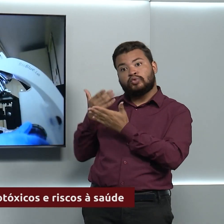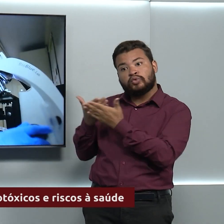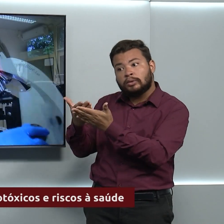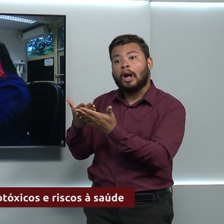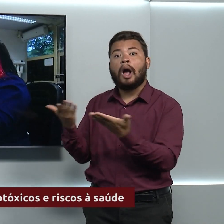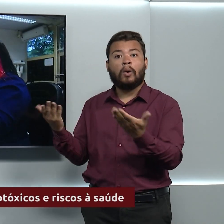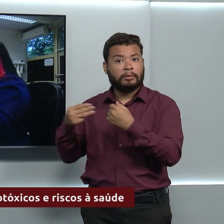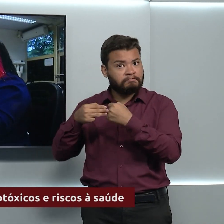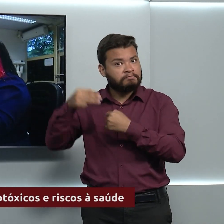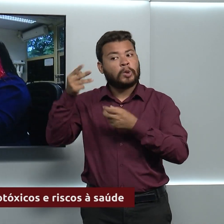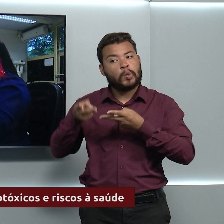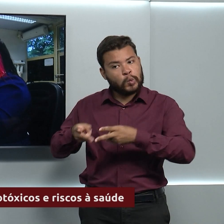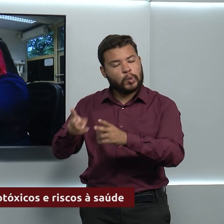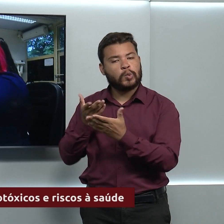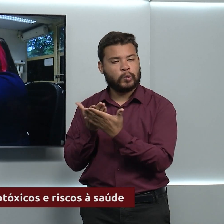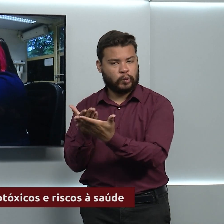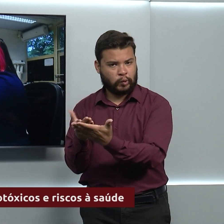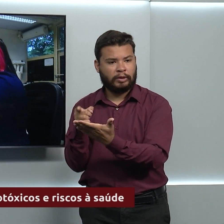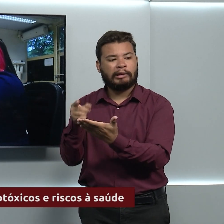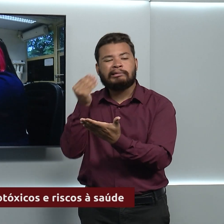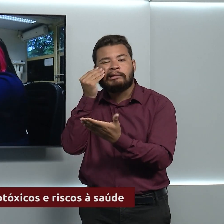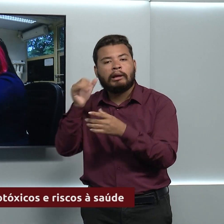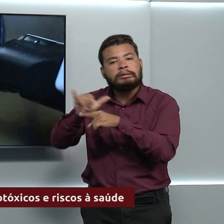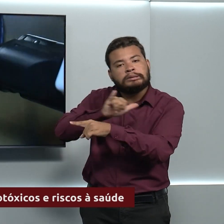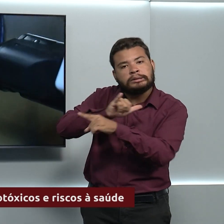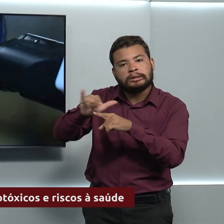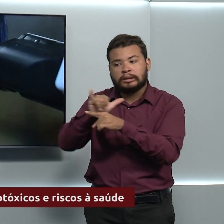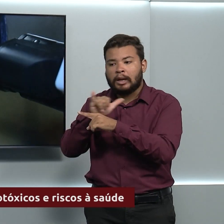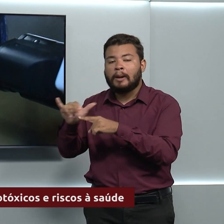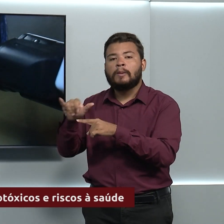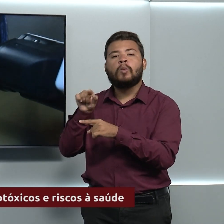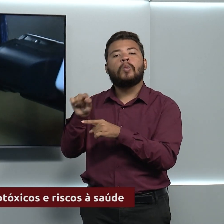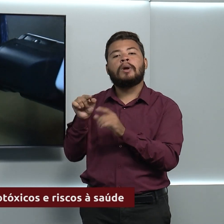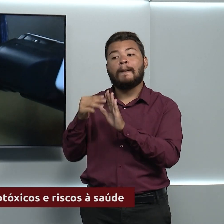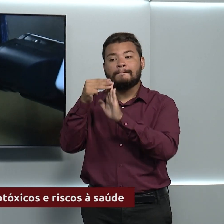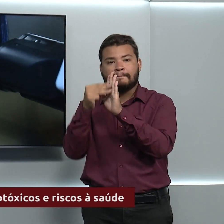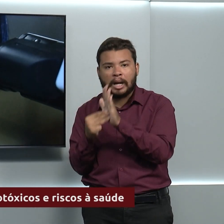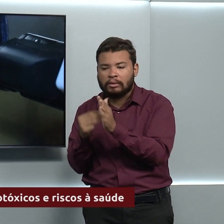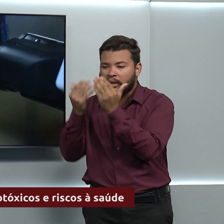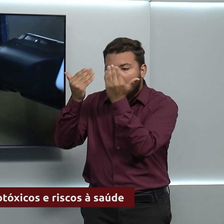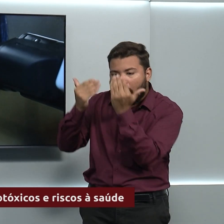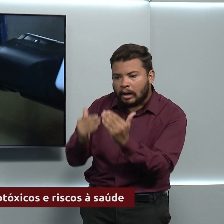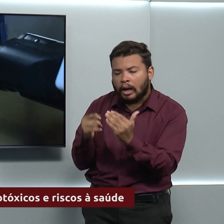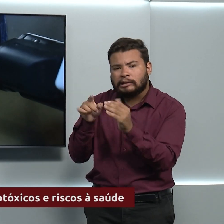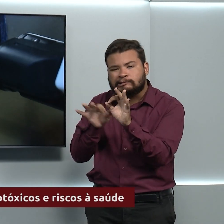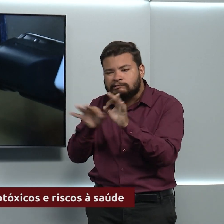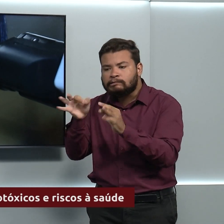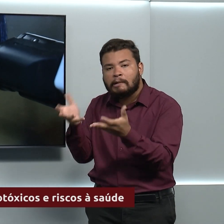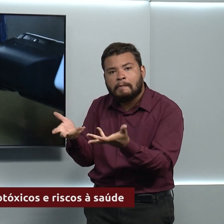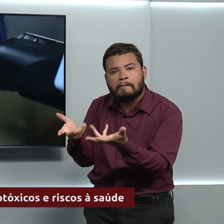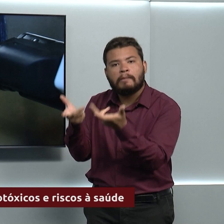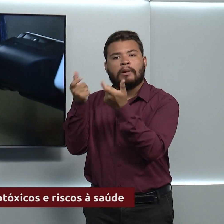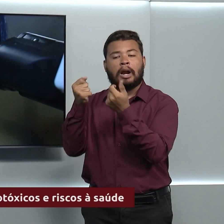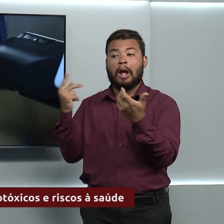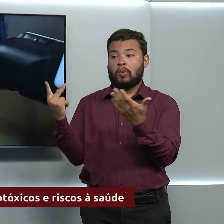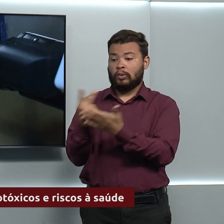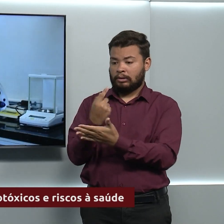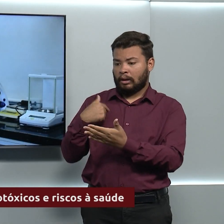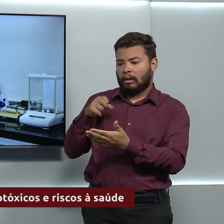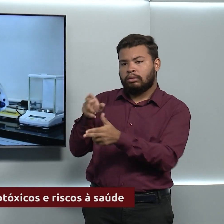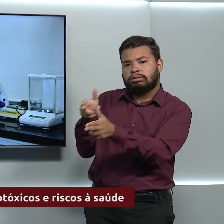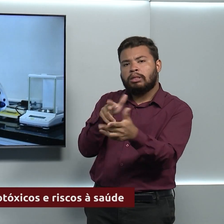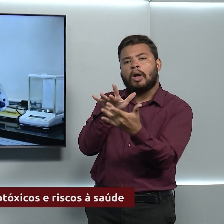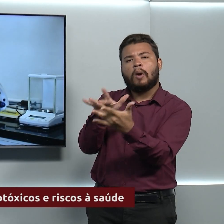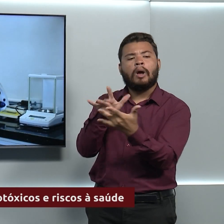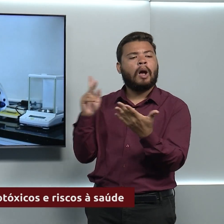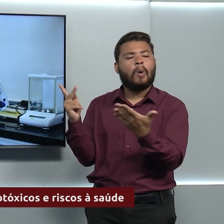mestrado, ela busca aprimorar o método de análise para identificar possíveis riscos da exposição aos agrotóxicos. Como